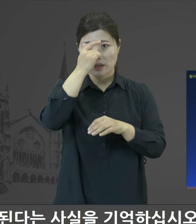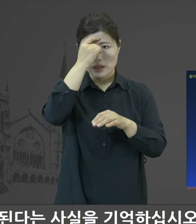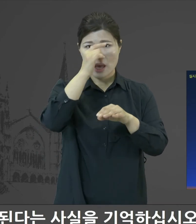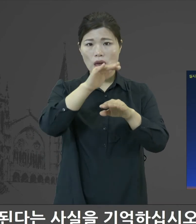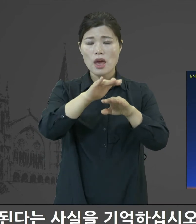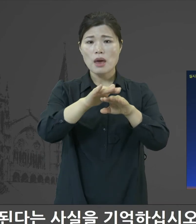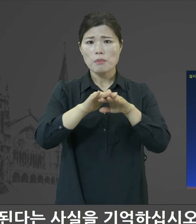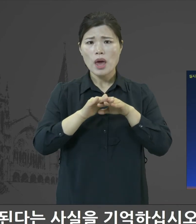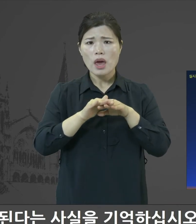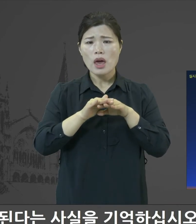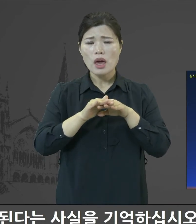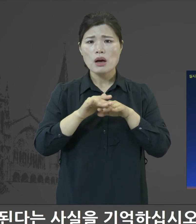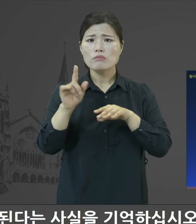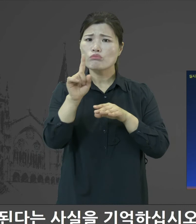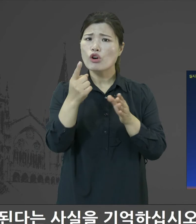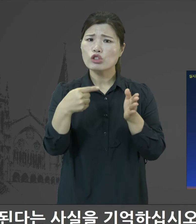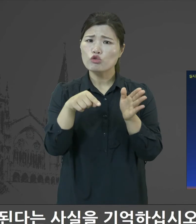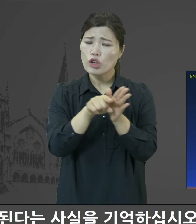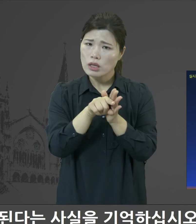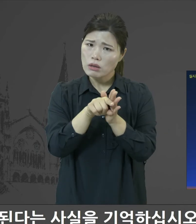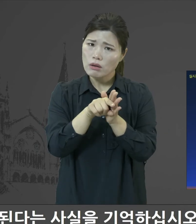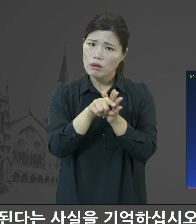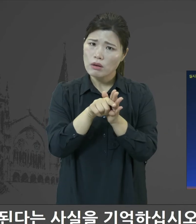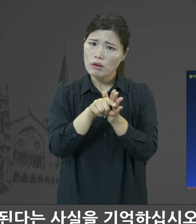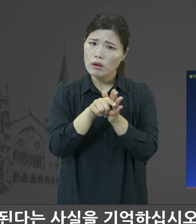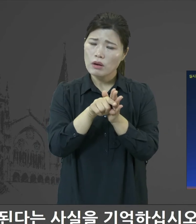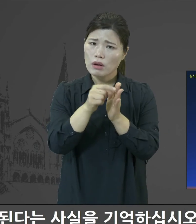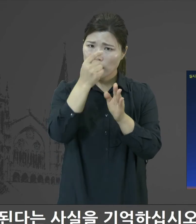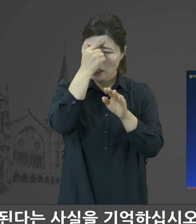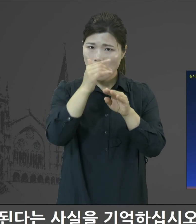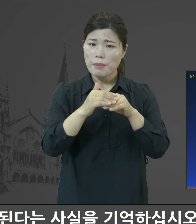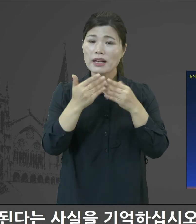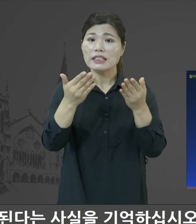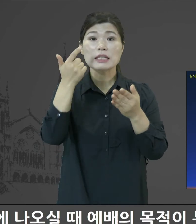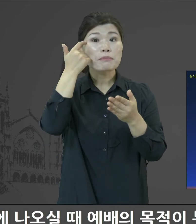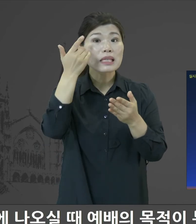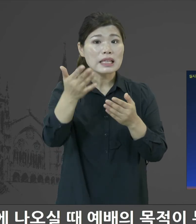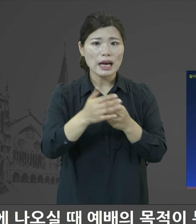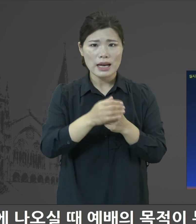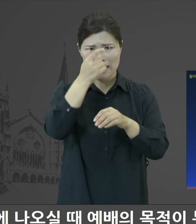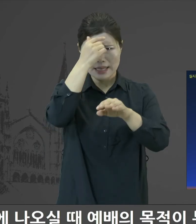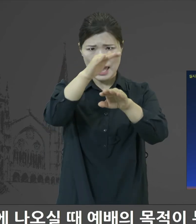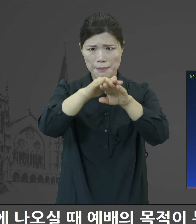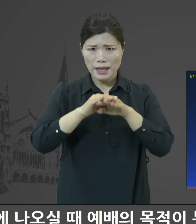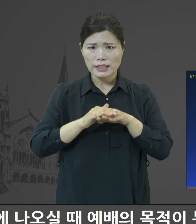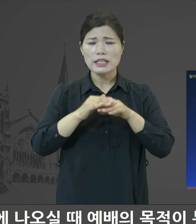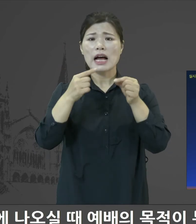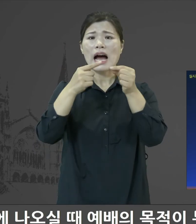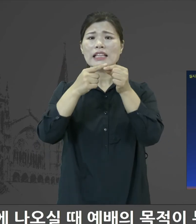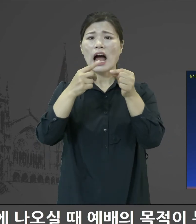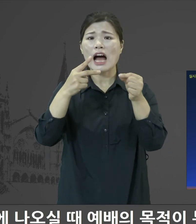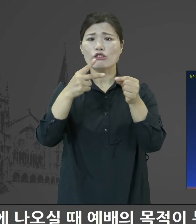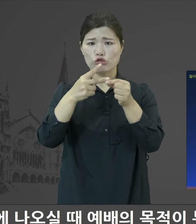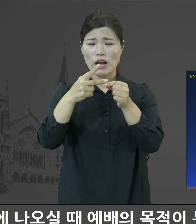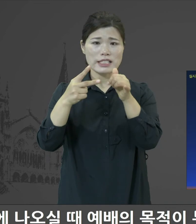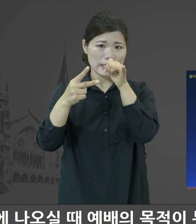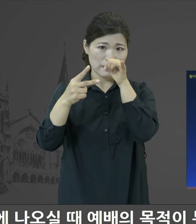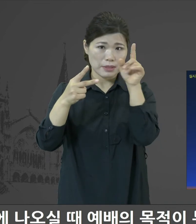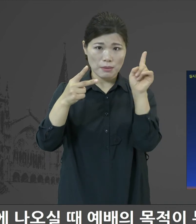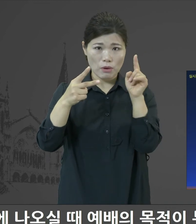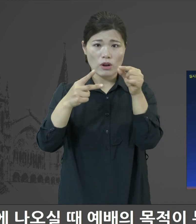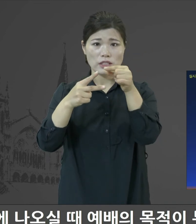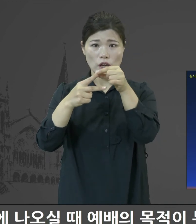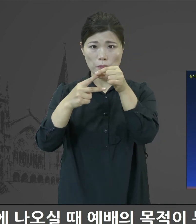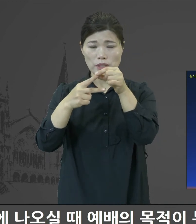위해서 주님 앞에 예배드리러 나옵니까? 예배에는 크게 두 가지의 요소가 있습니다. 하나는 내가